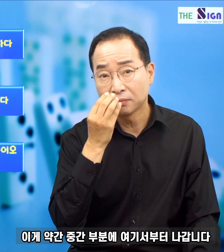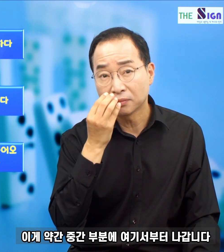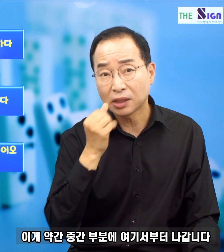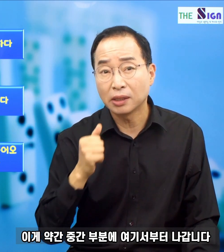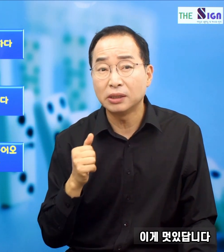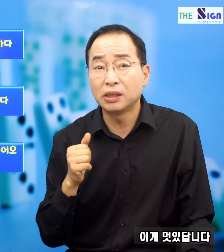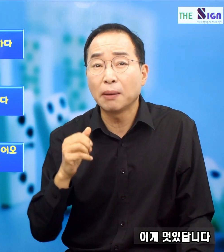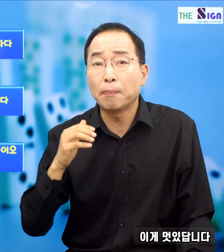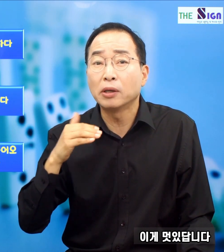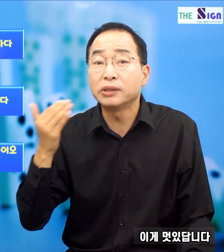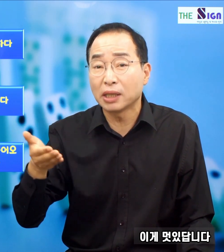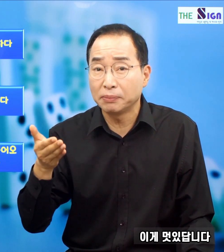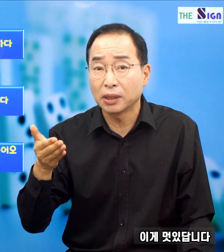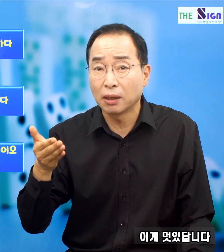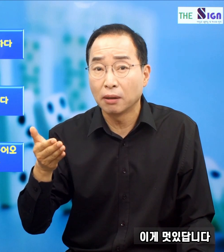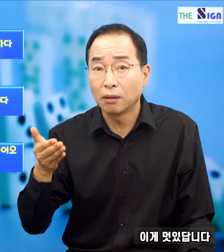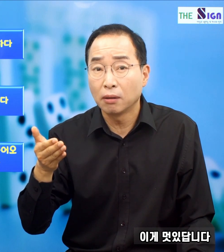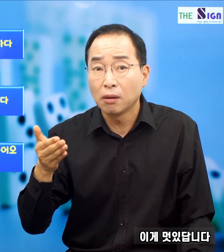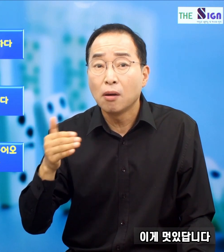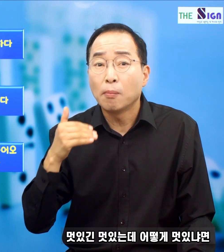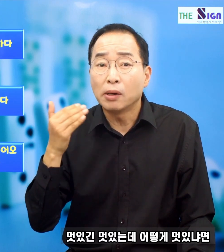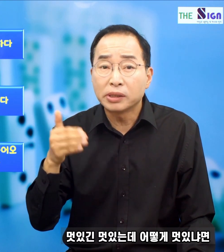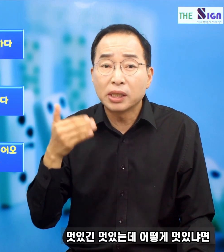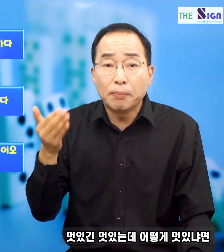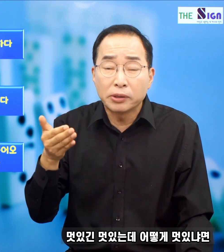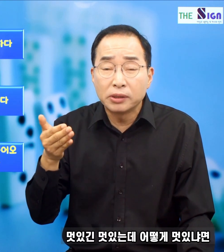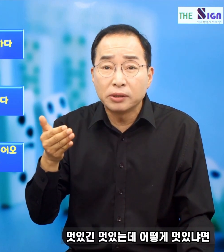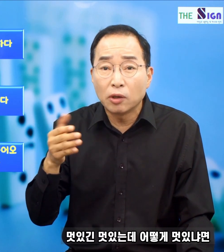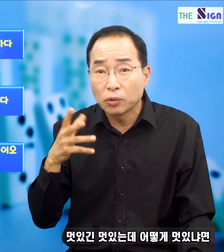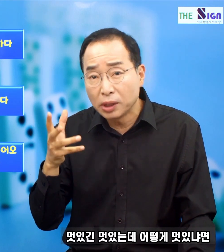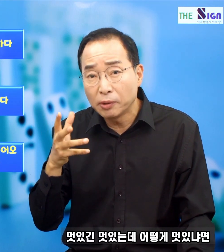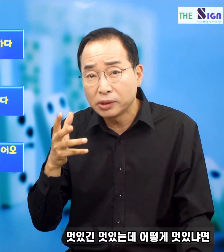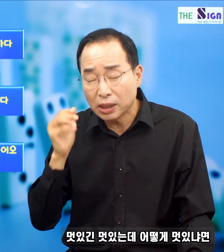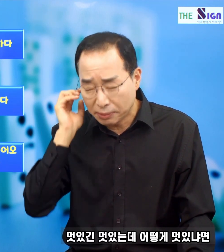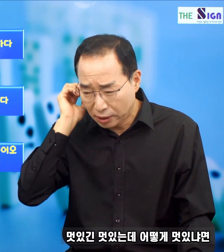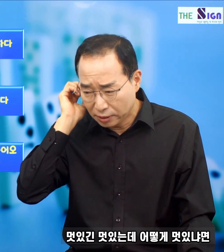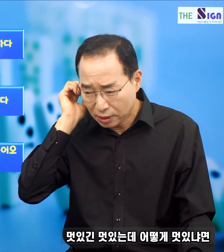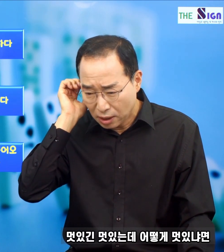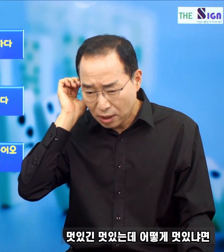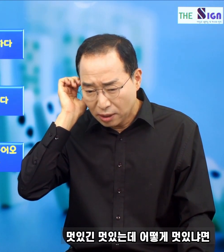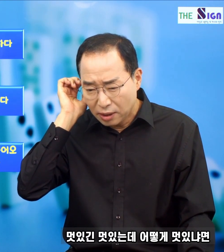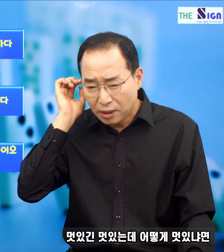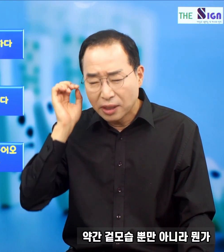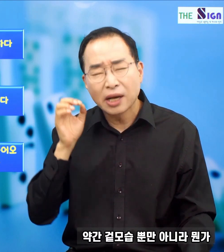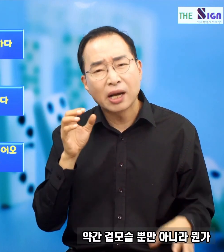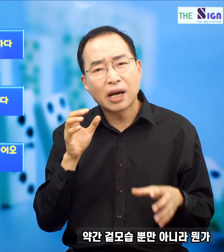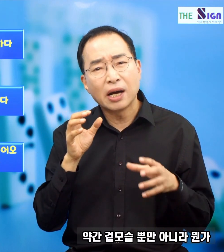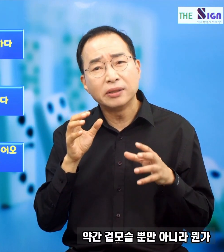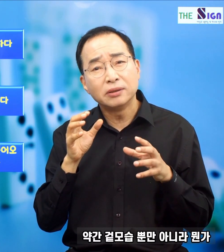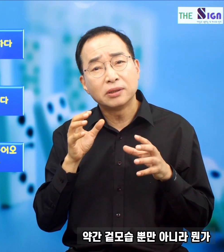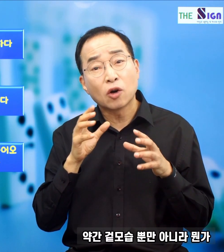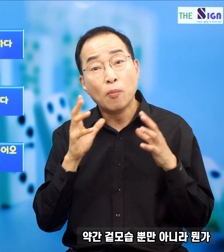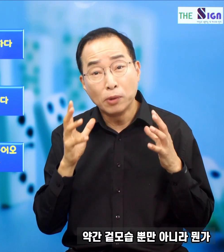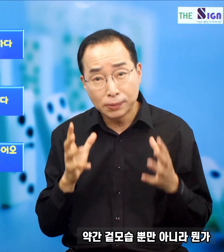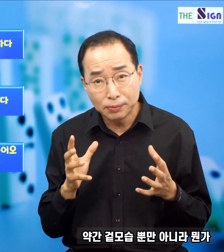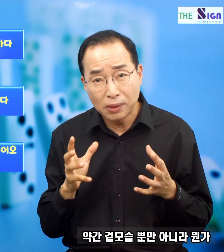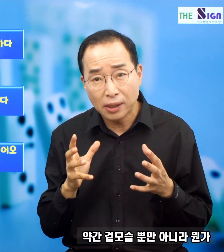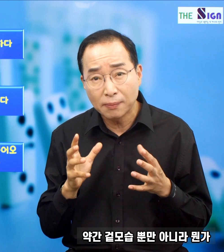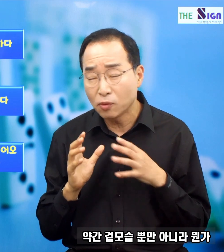자, 이게 멋있답니다. 멋있긴 멋있는데 어떻게 멋있냐면 약간 이제 겉모습뿐만 아니라